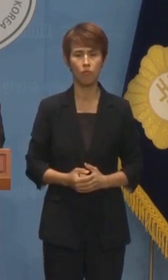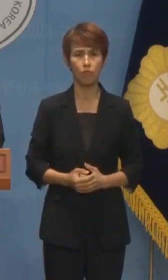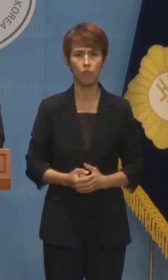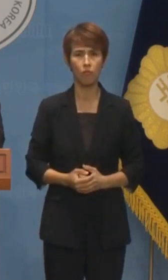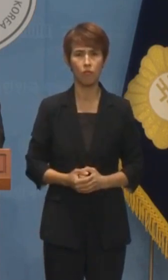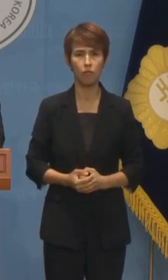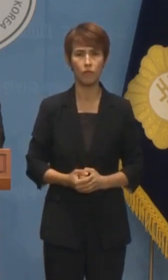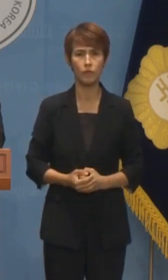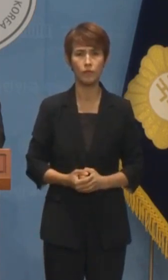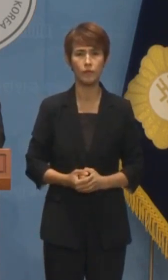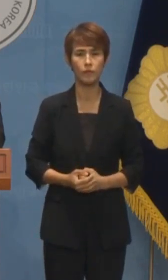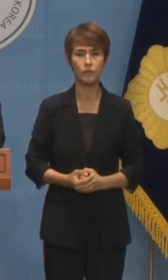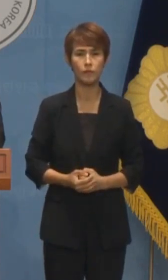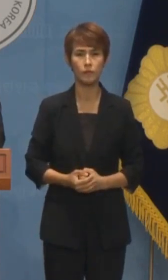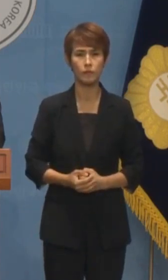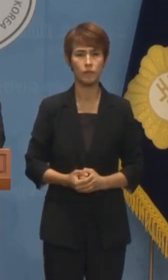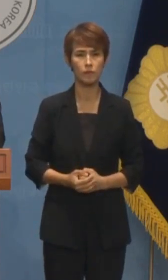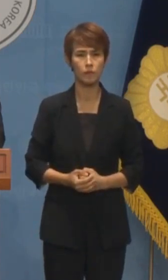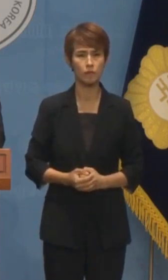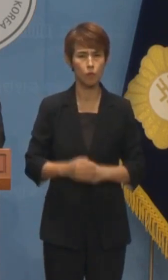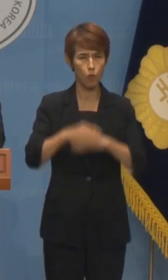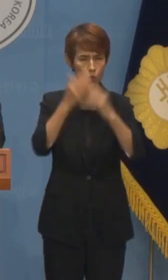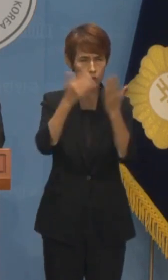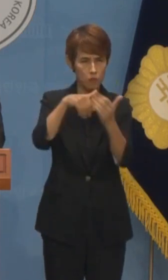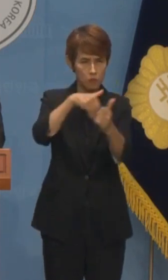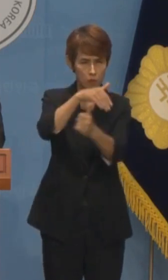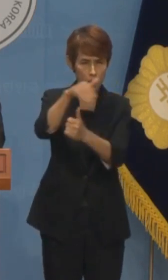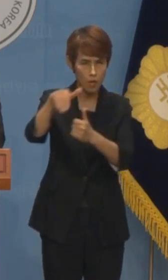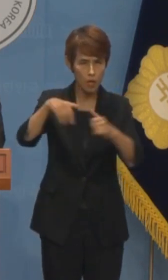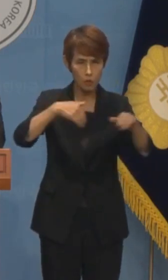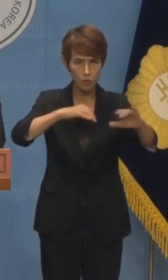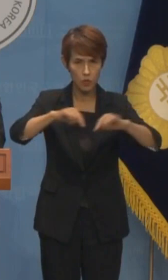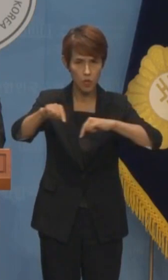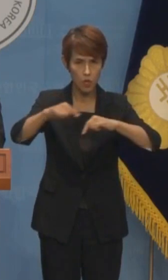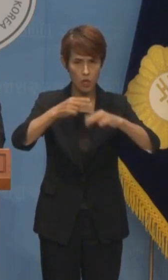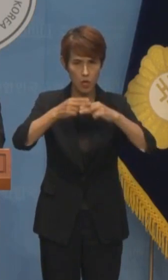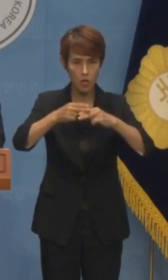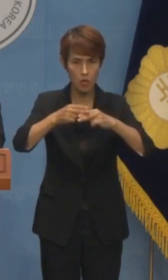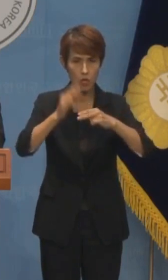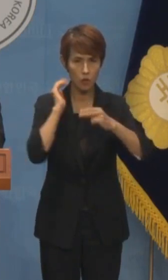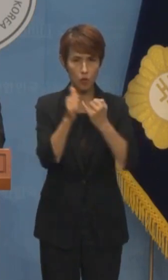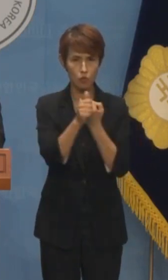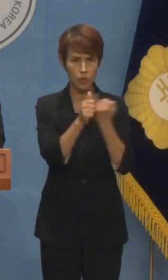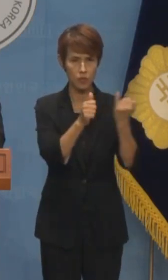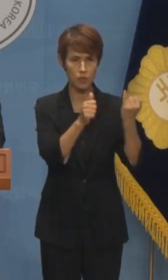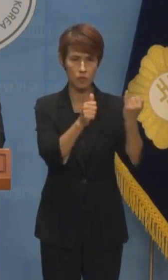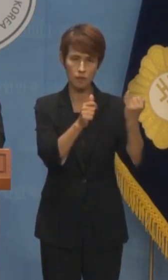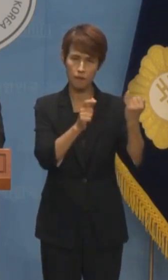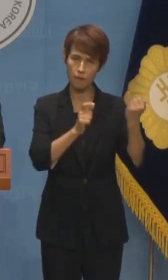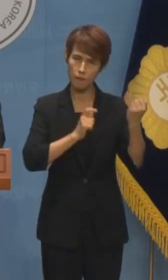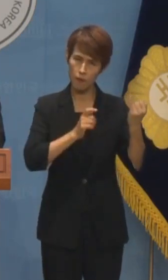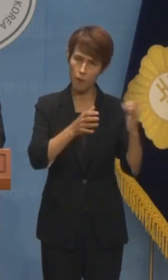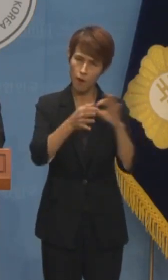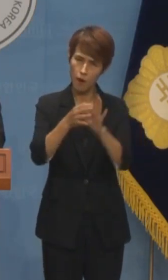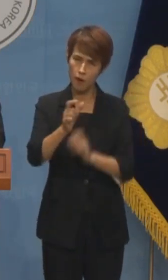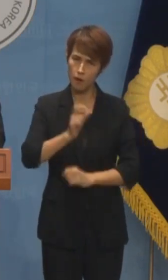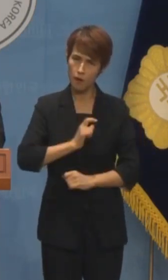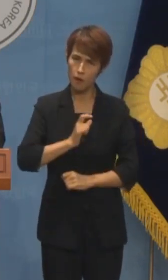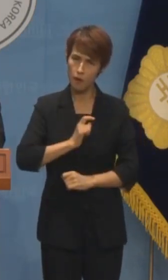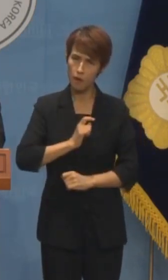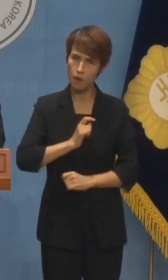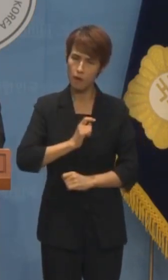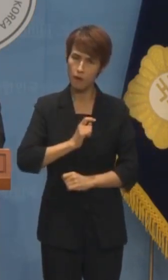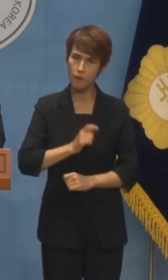있습니다. 혹시라도 이 모든 국정농단에 김건희 여사가 연루되어 있기 때문은 아닌지 묻지 않을